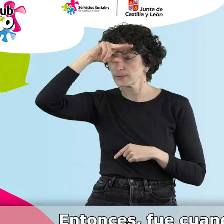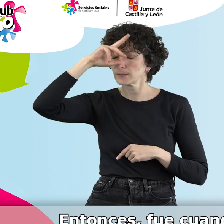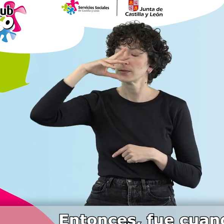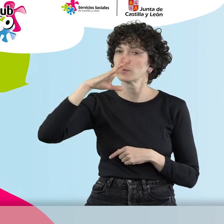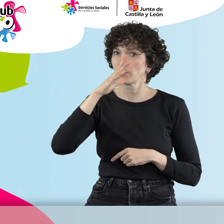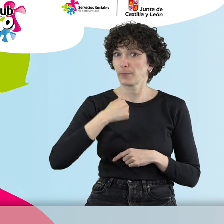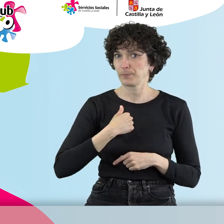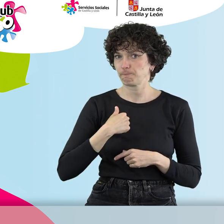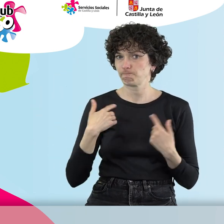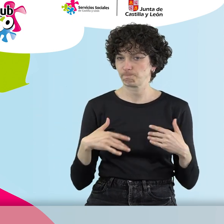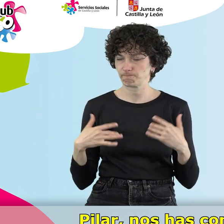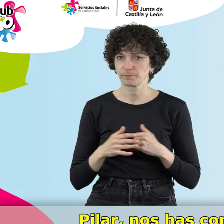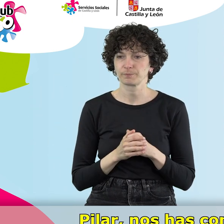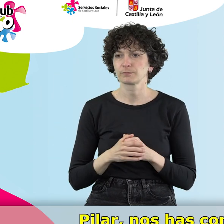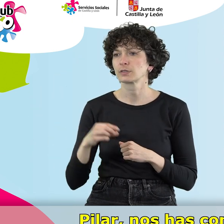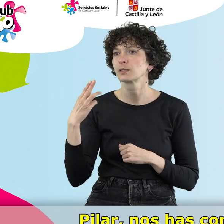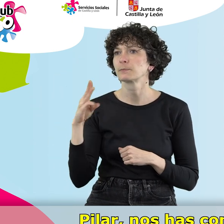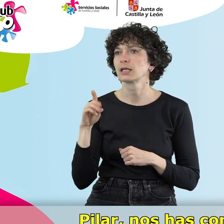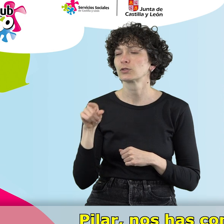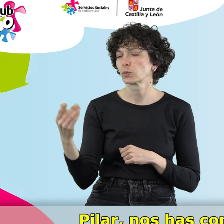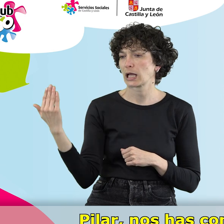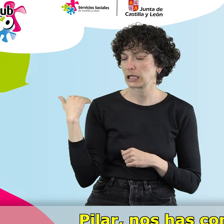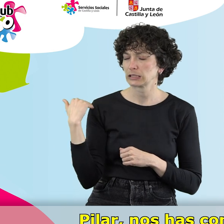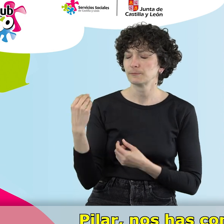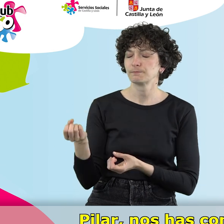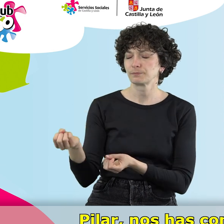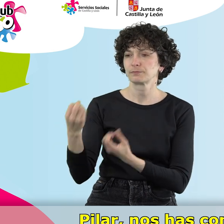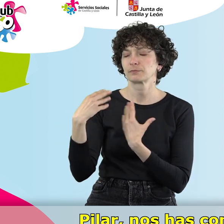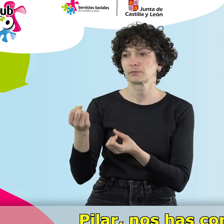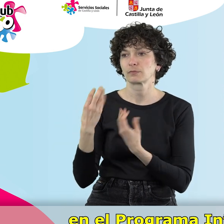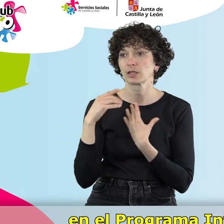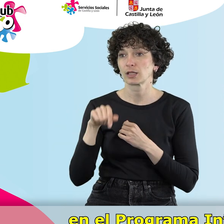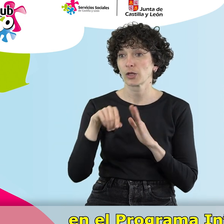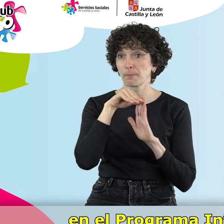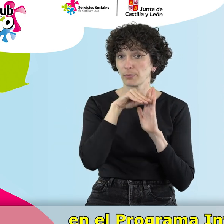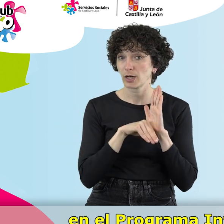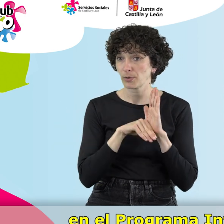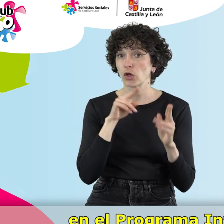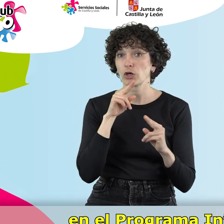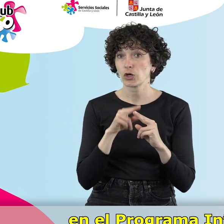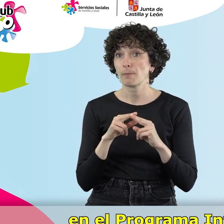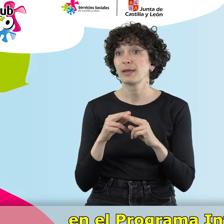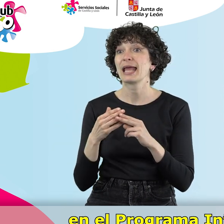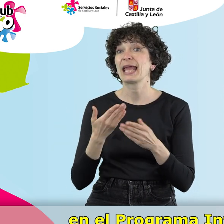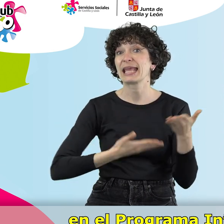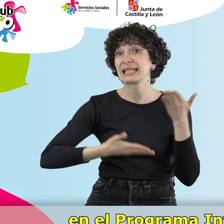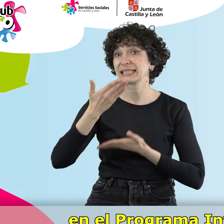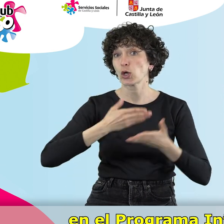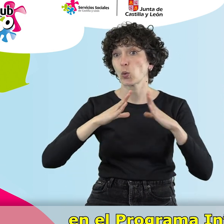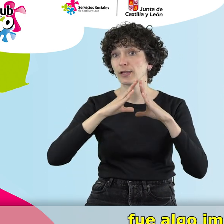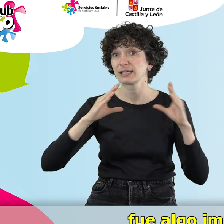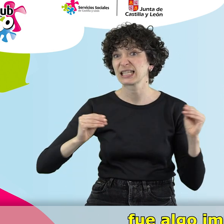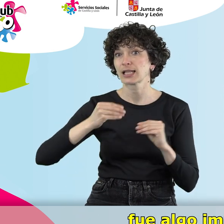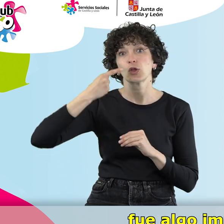mí. Pilar, nos has comentado antes que tu participación en el programa interuniversitario de la